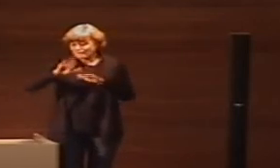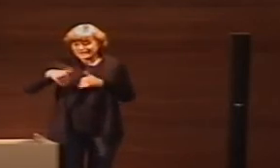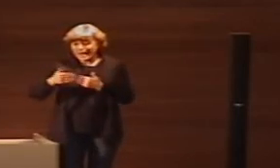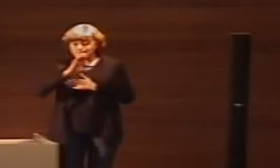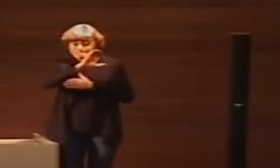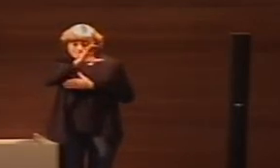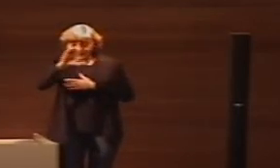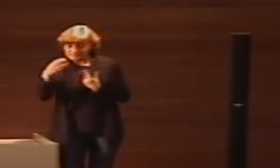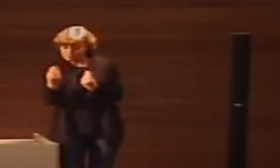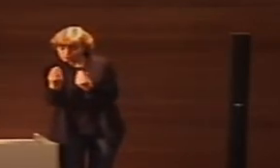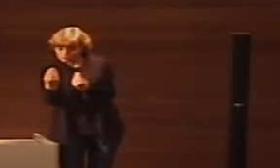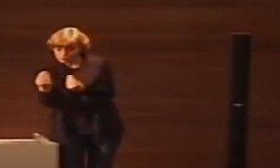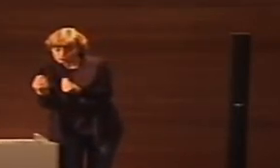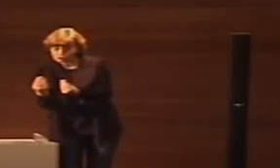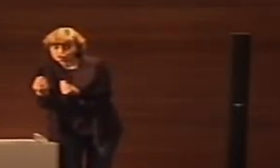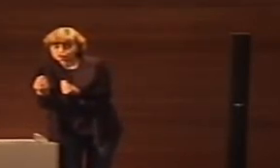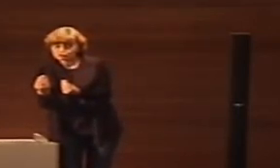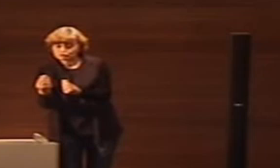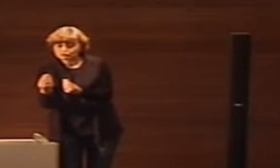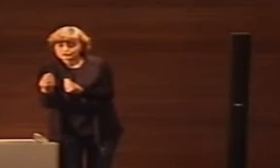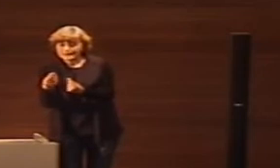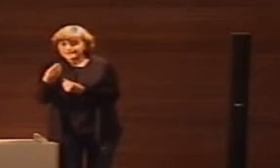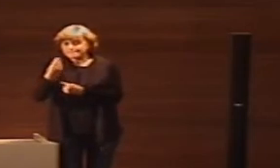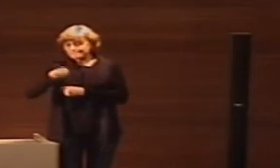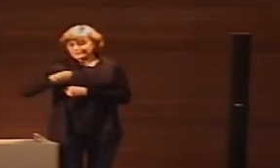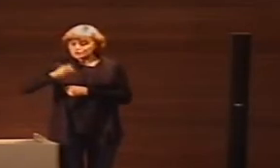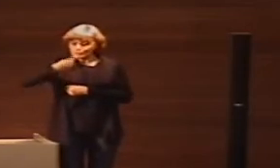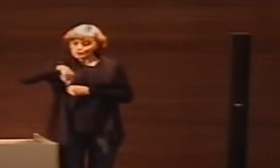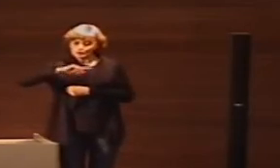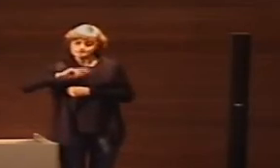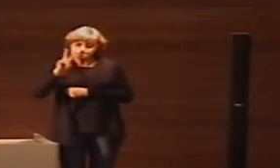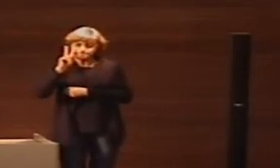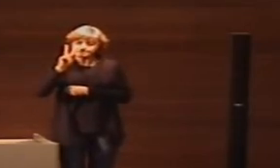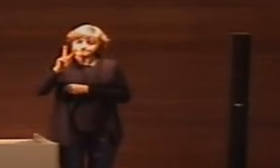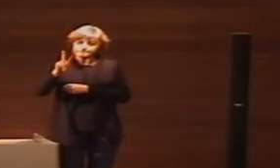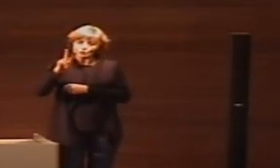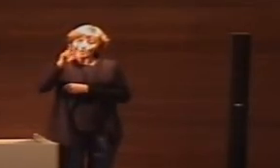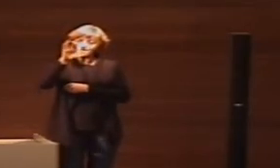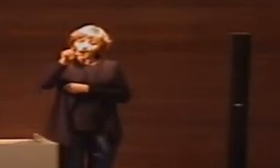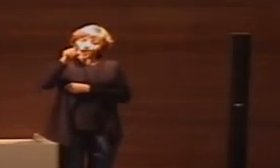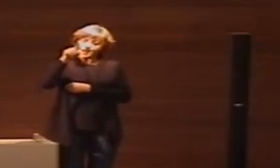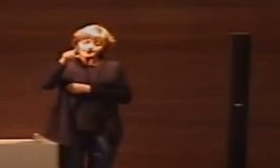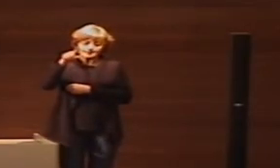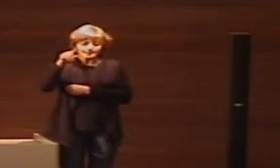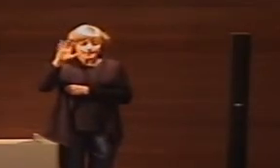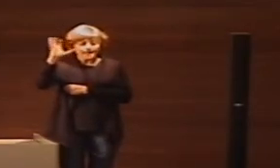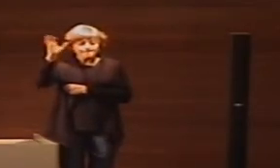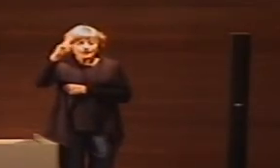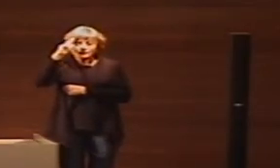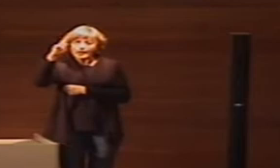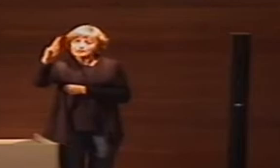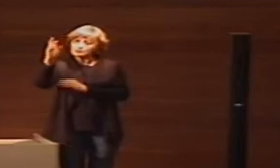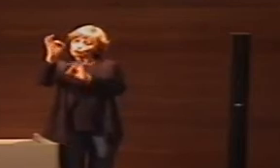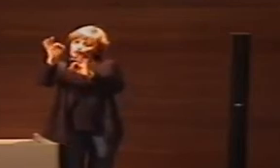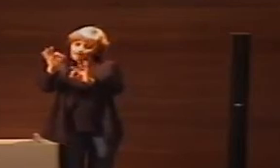países, aquellos en los que nos gusta mirarnos en materia medioambiental o de residuos, que sí tienen, han creado estos